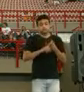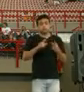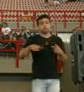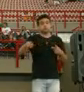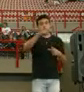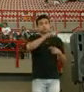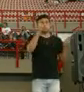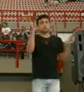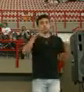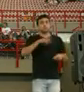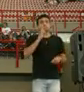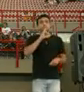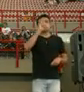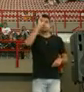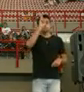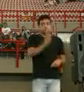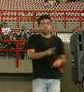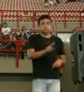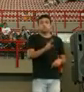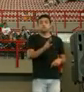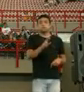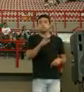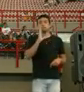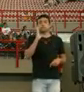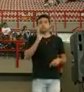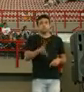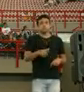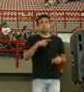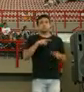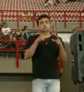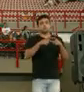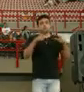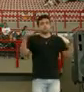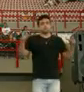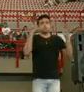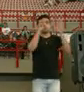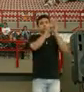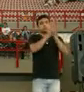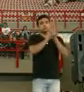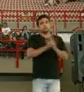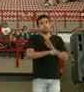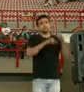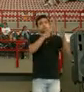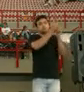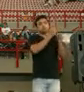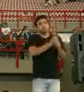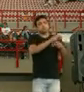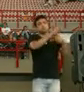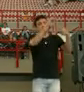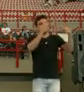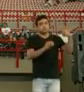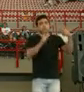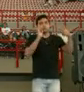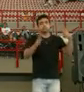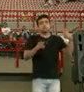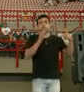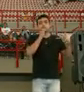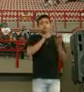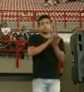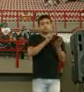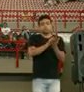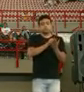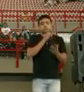estamos aptos para resolver a maioria das questões de cálculo estequiométrico. Tanto é que eu